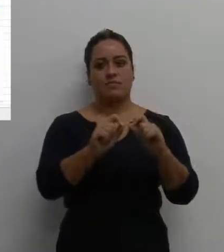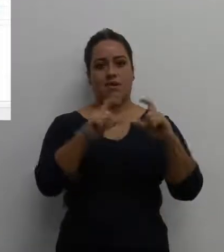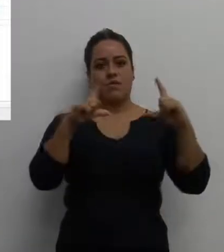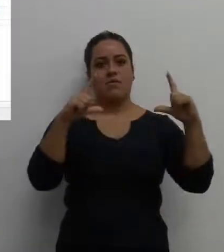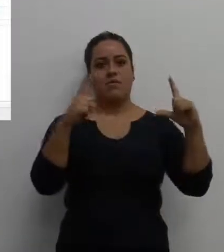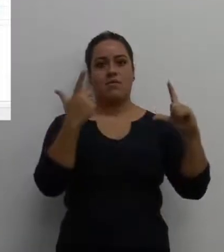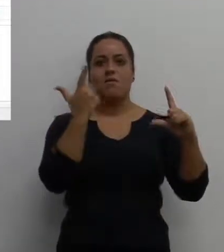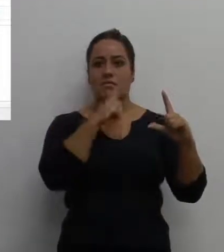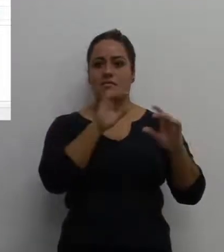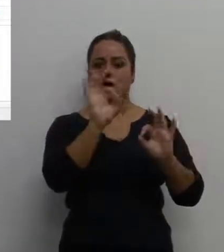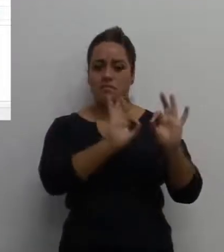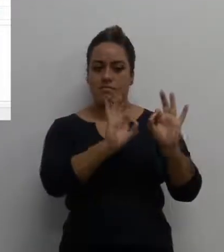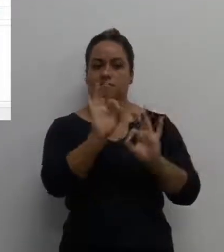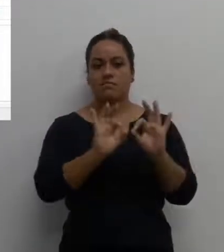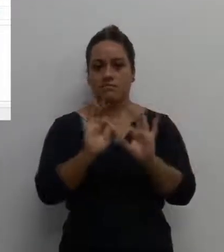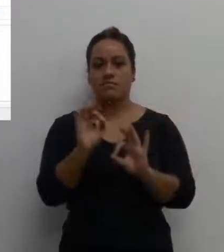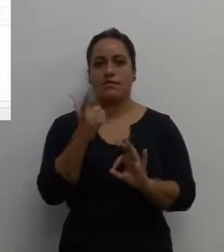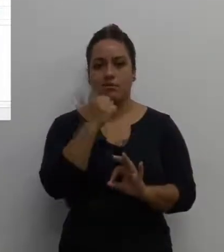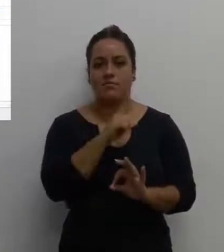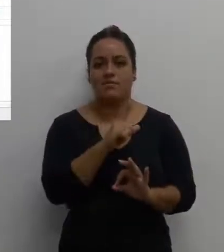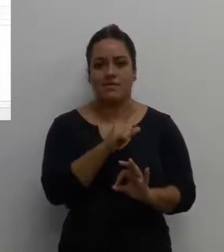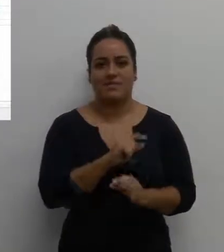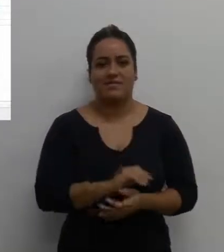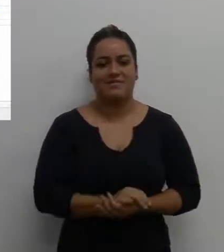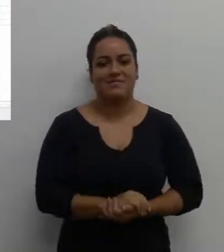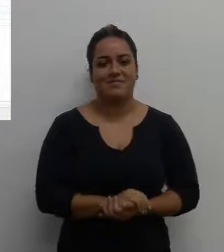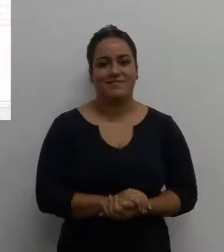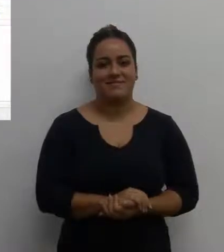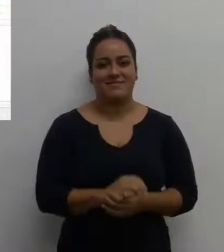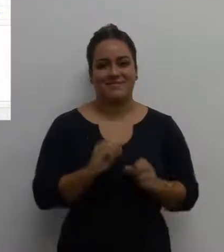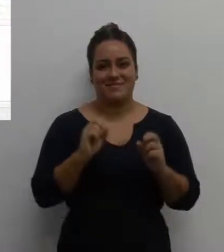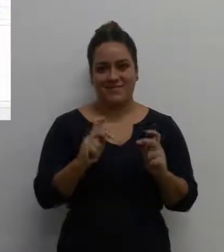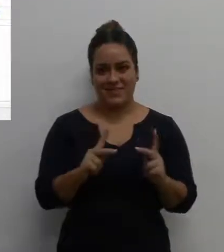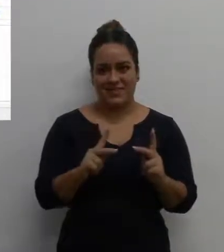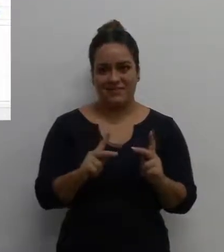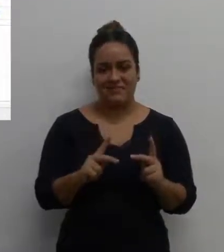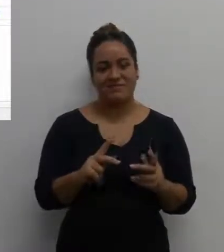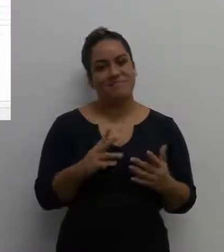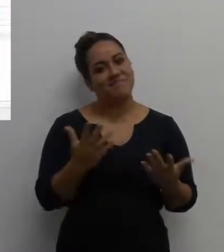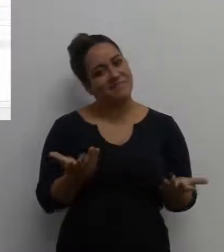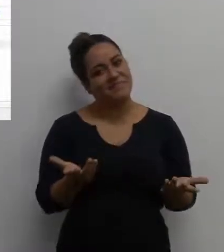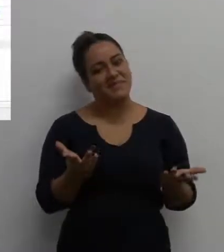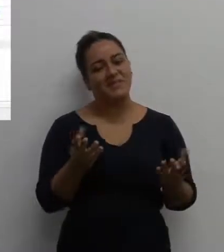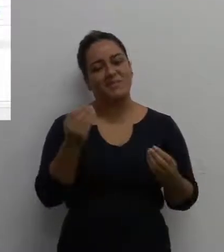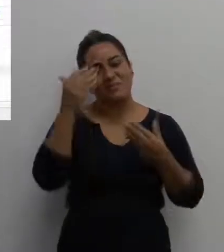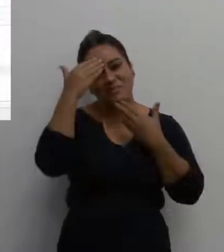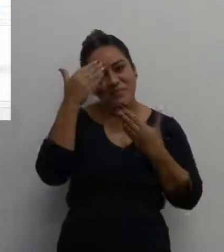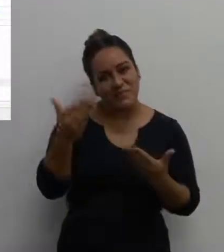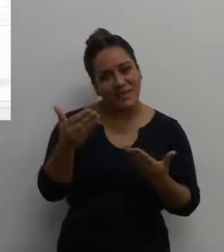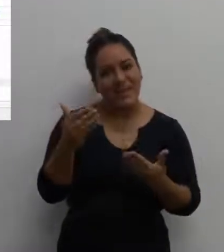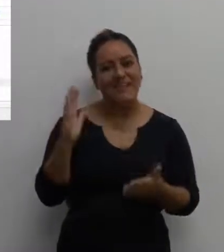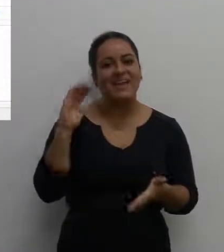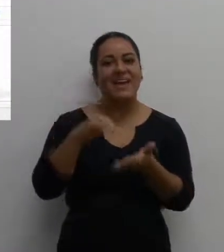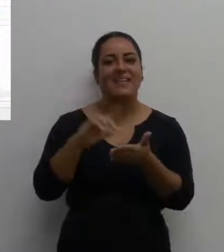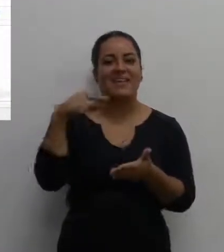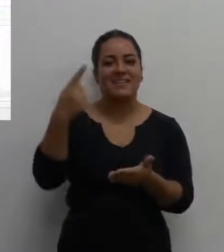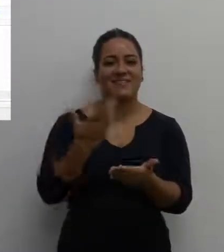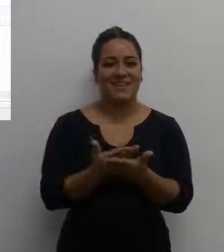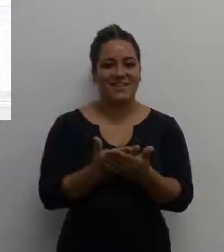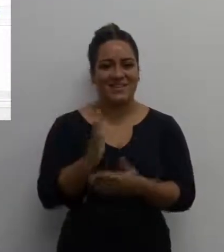completinhas. Os nomes mais de uma forma mais sem um nome passar por cima do outro, enfim. Ok?